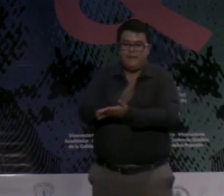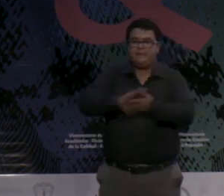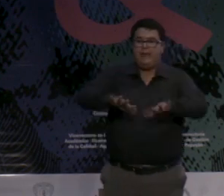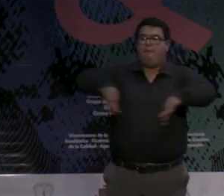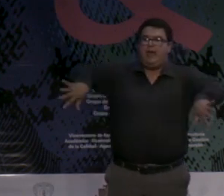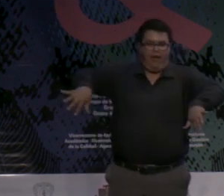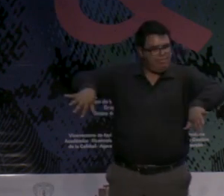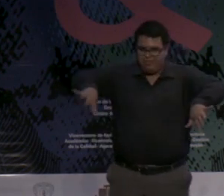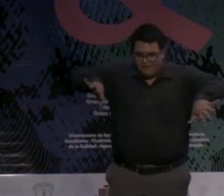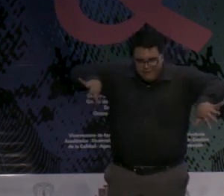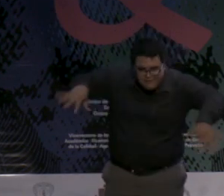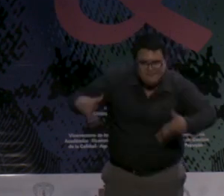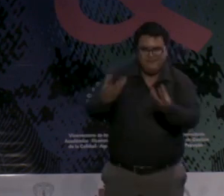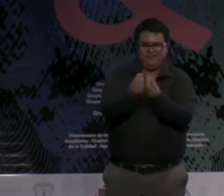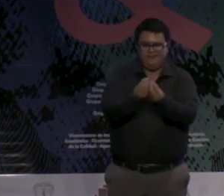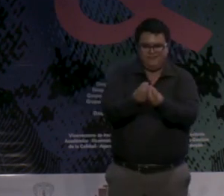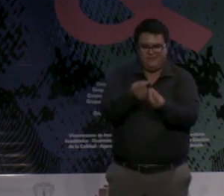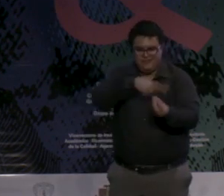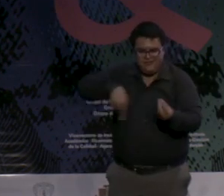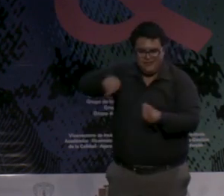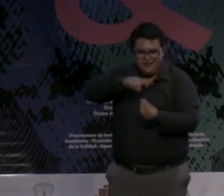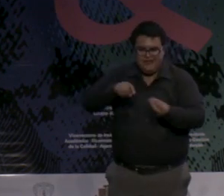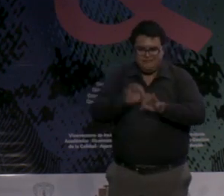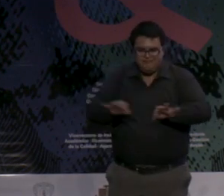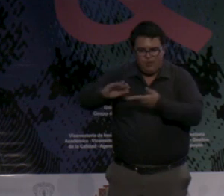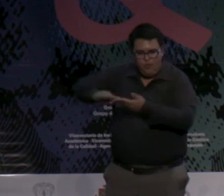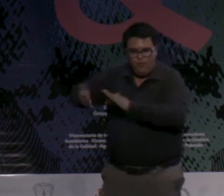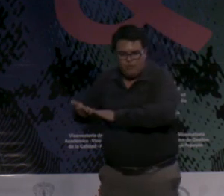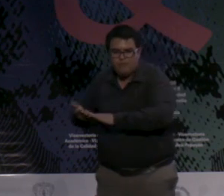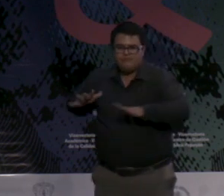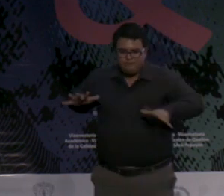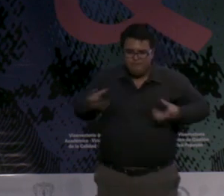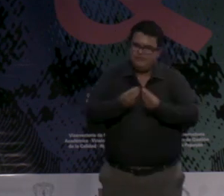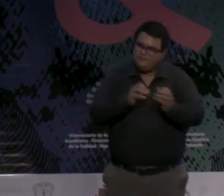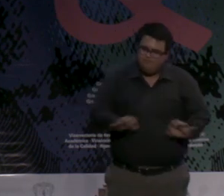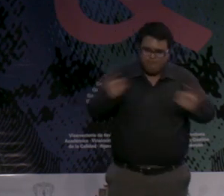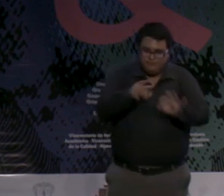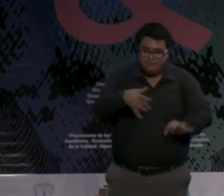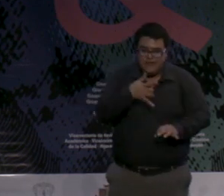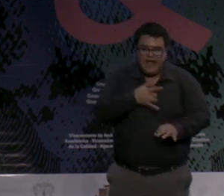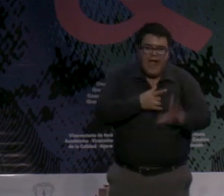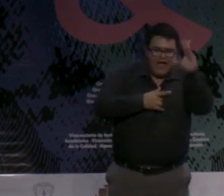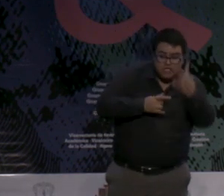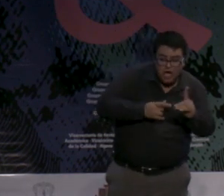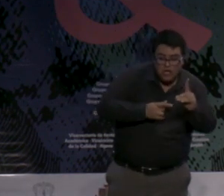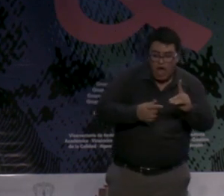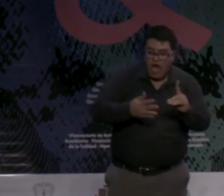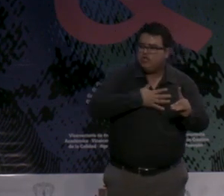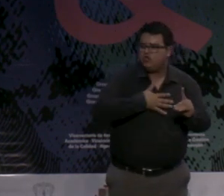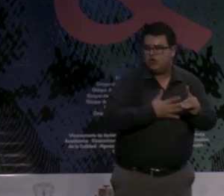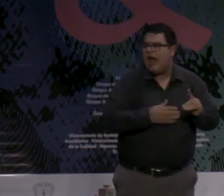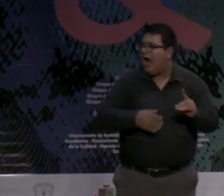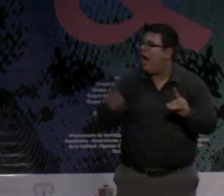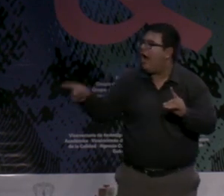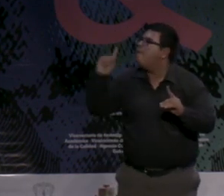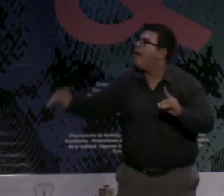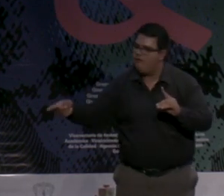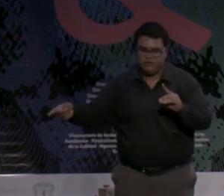obra. Sus dibujos estaban ahí, pero también entonces éramos el equipo del Museo del Andén. La idea del Museo del Andén era también